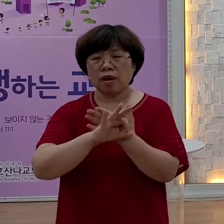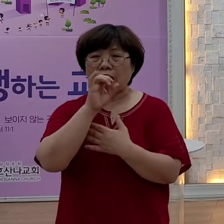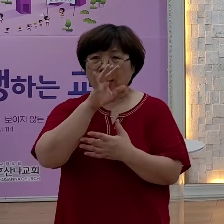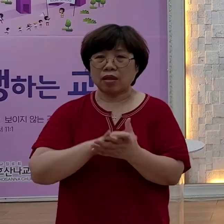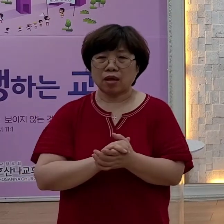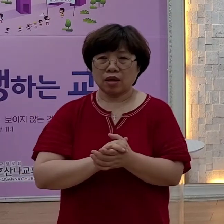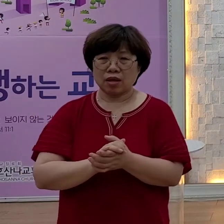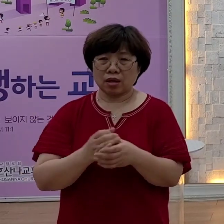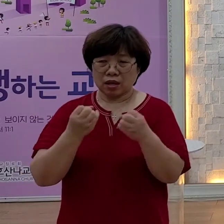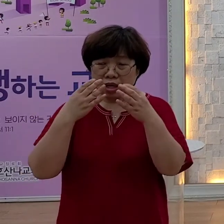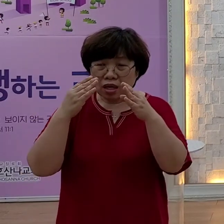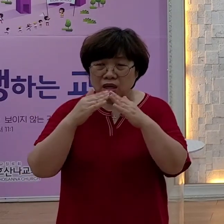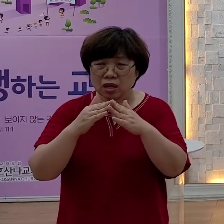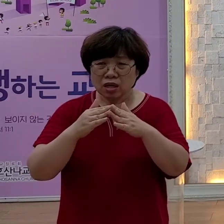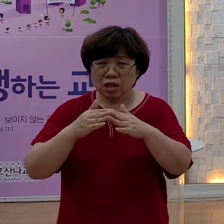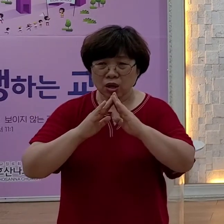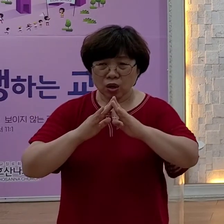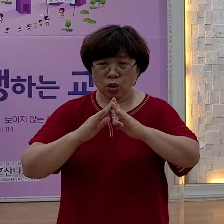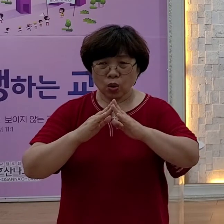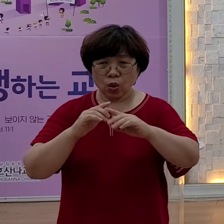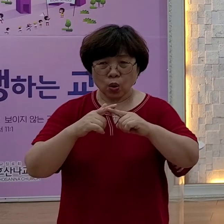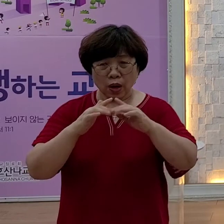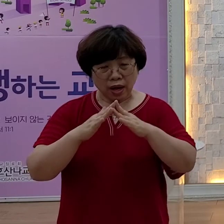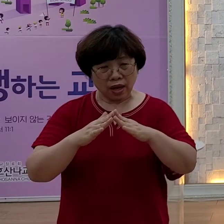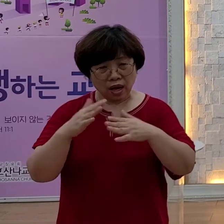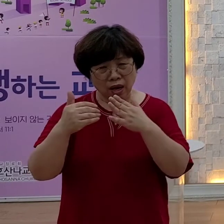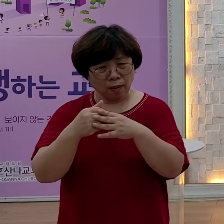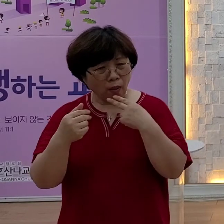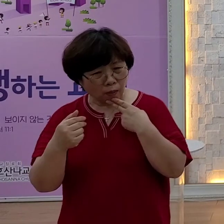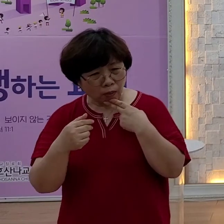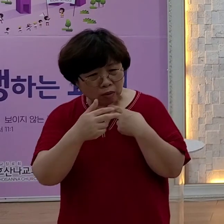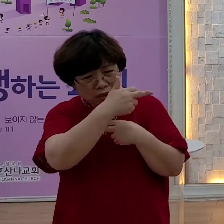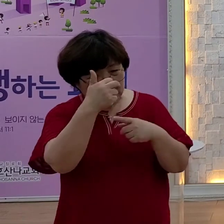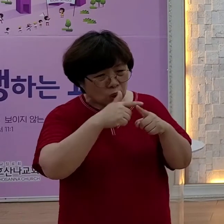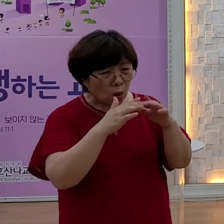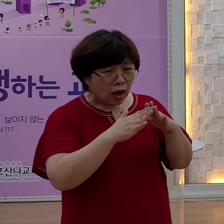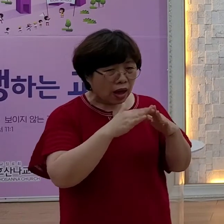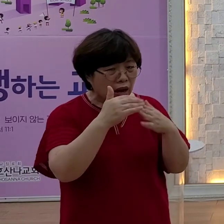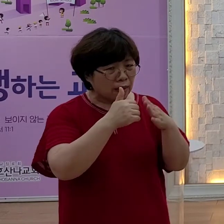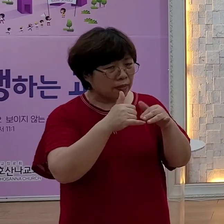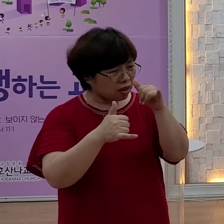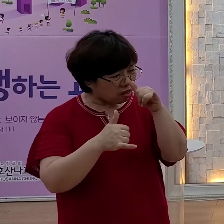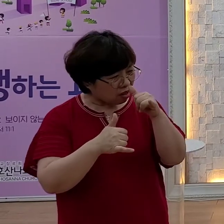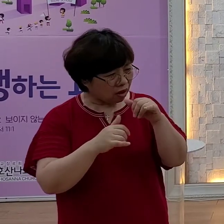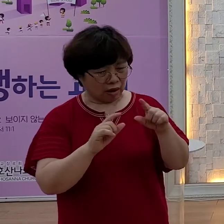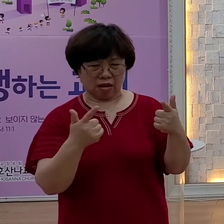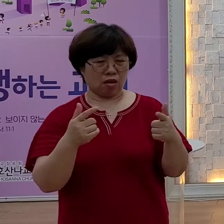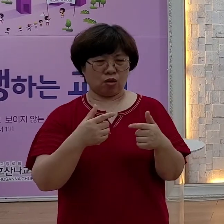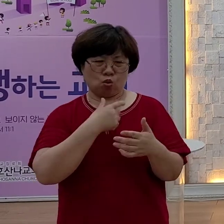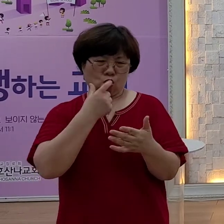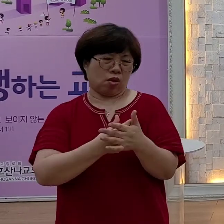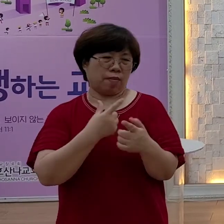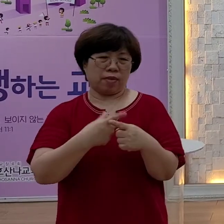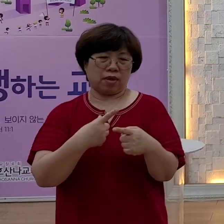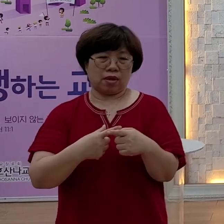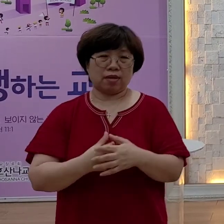하나님이 없고 큰 교회 가면 하나님이 있는 것 같습니까? 속고 있는 거예요. 속고 있는 거예요.